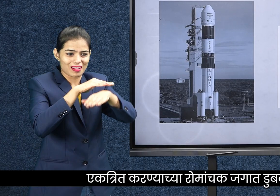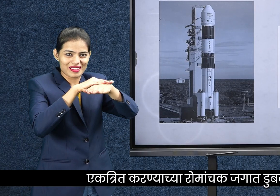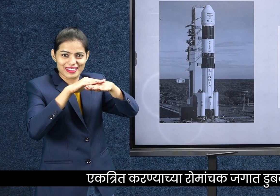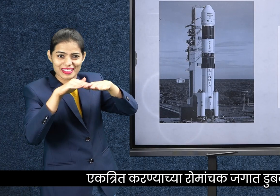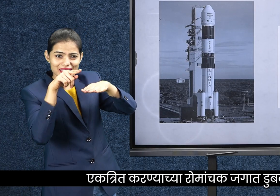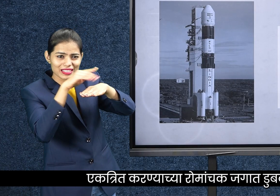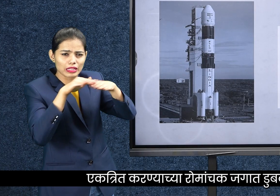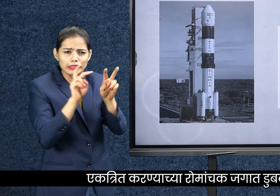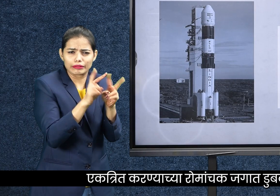आहोत.